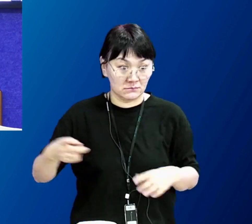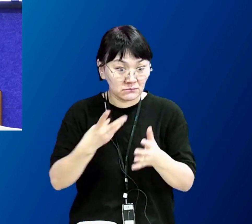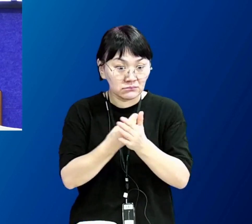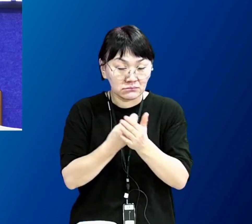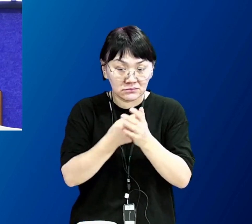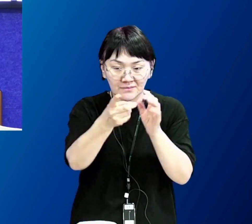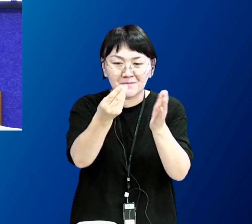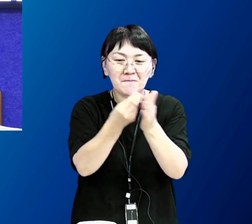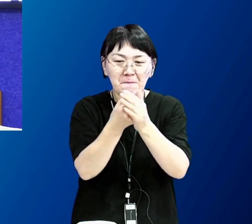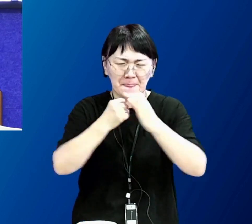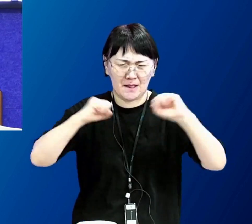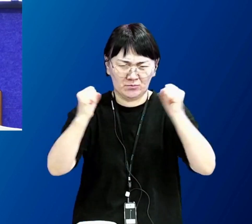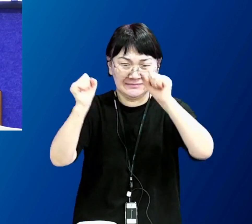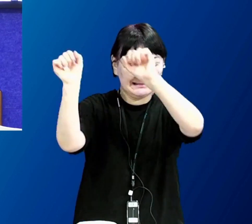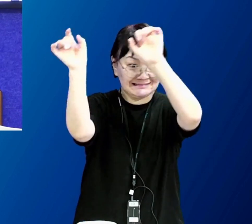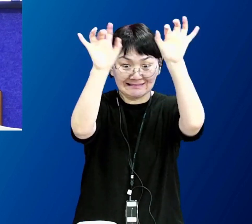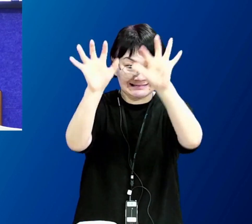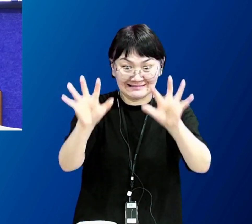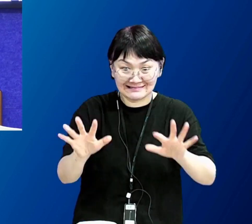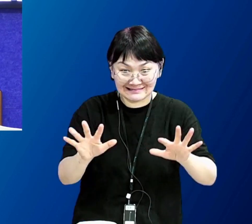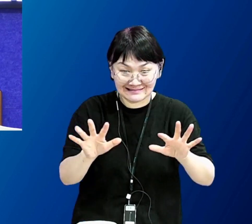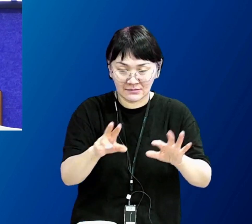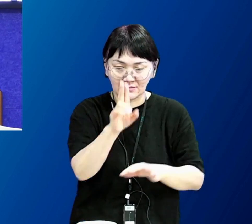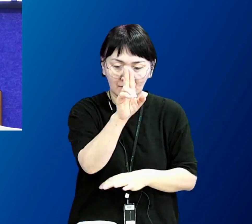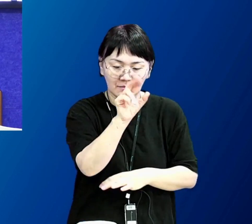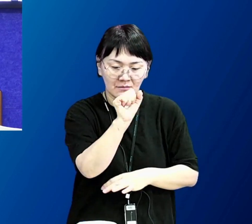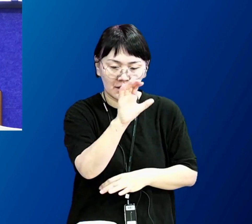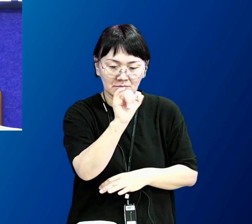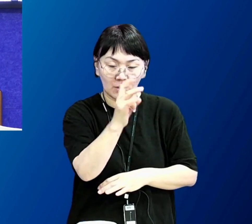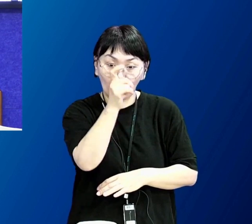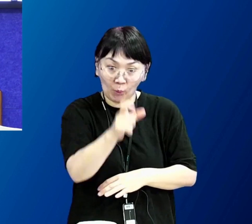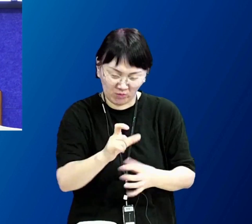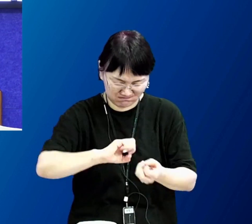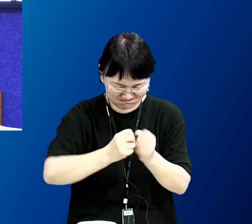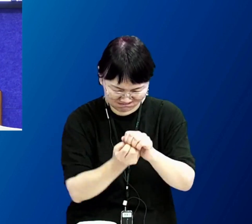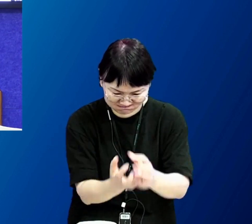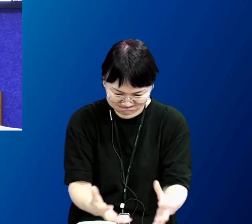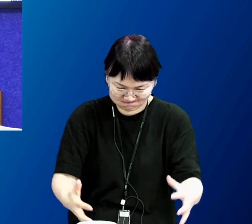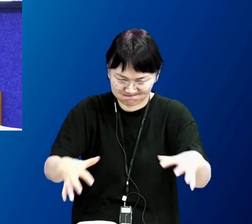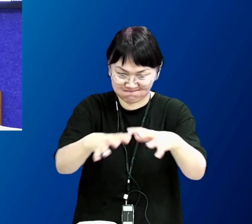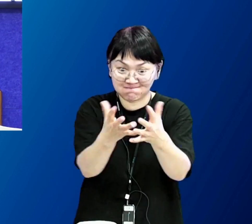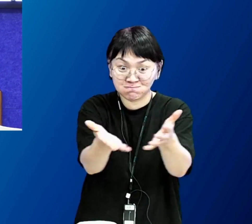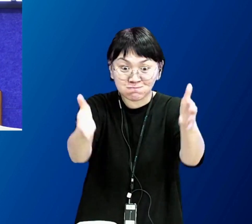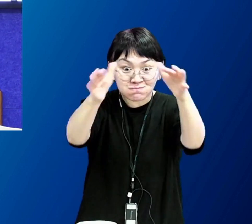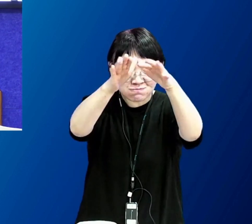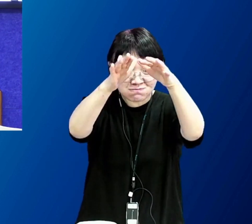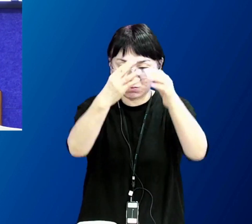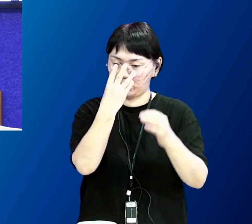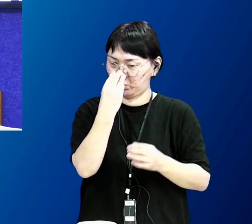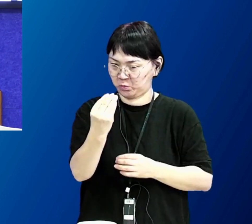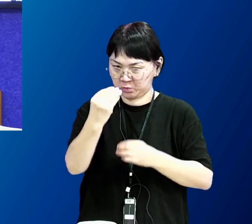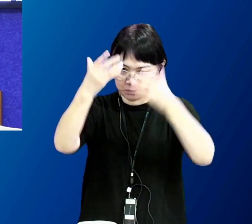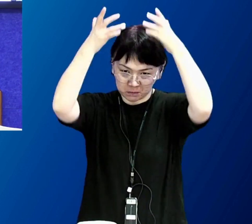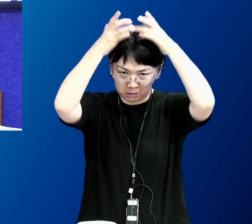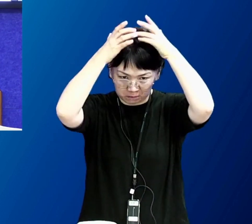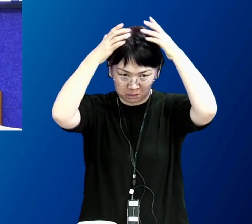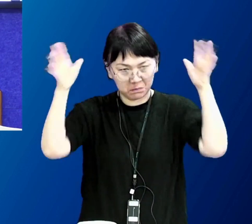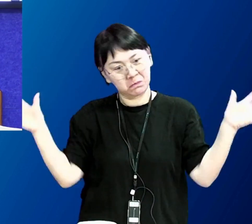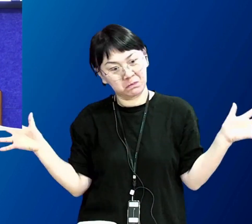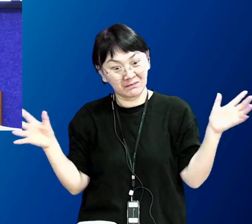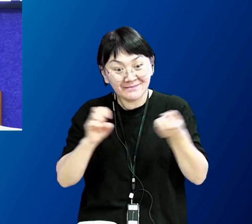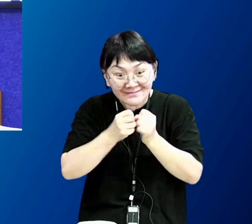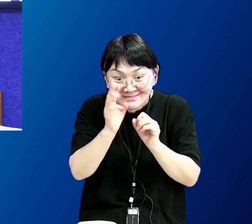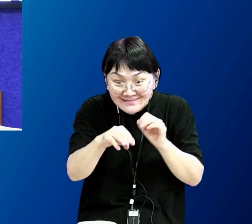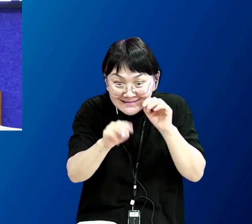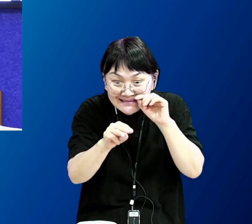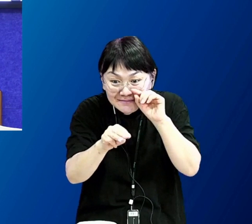орсны дараа цасан хүн хийж үзэжсэн нь. Эхэндээ яадаг вэ? Жижигхэн цасыг бүрэн хийдэг үз.